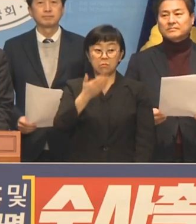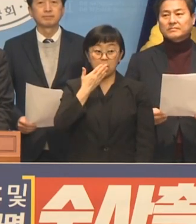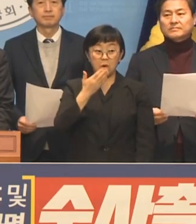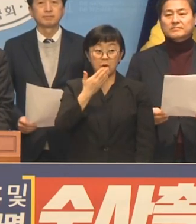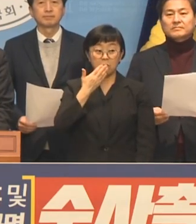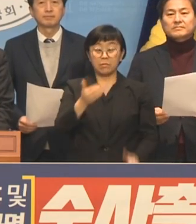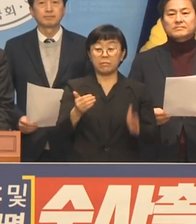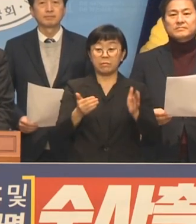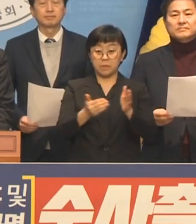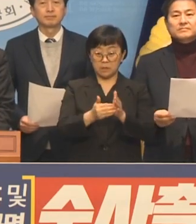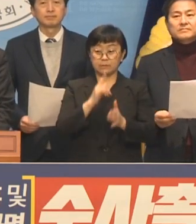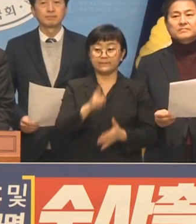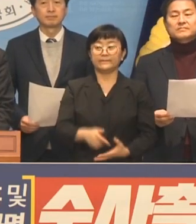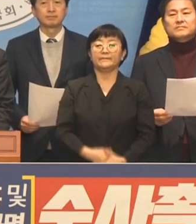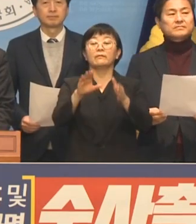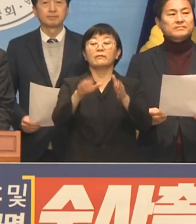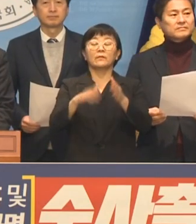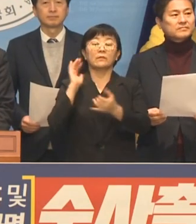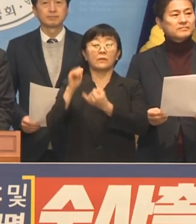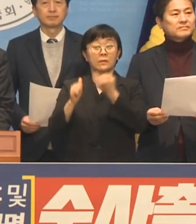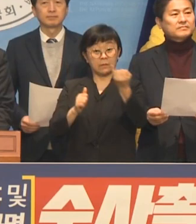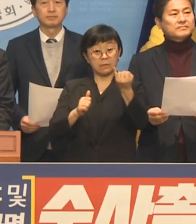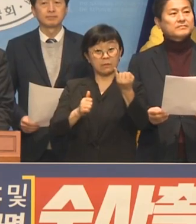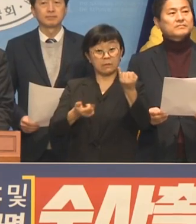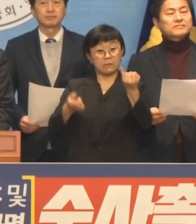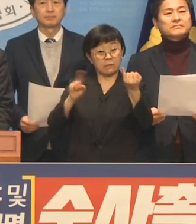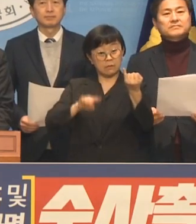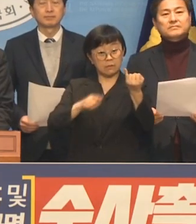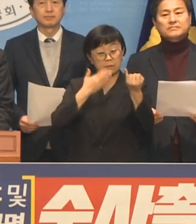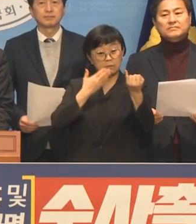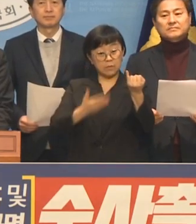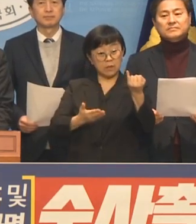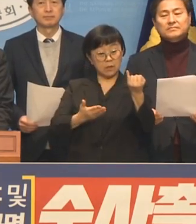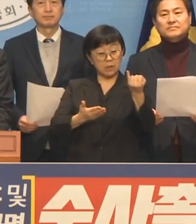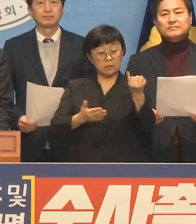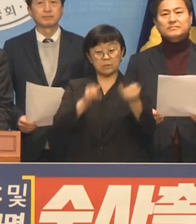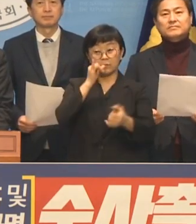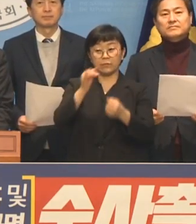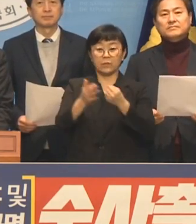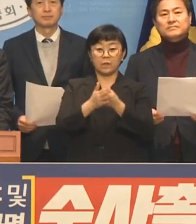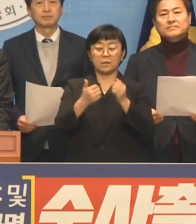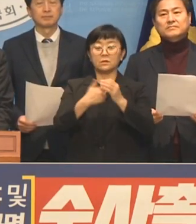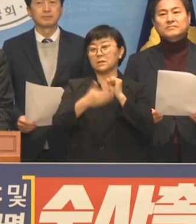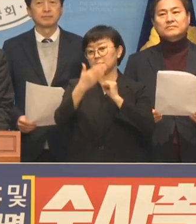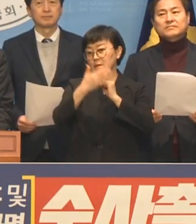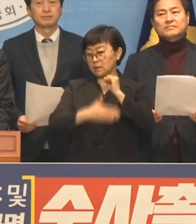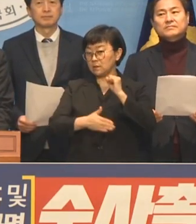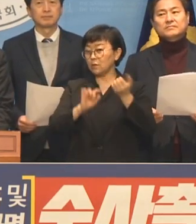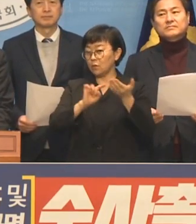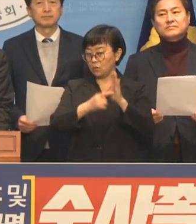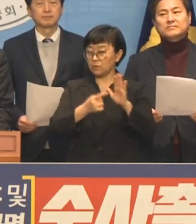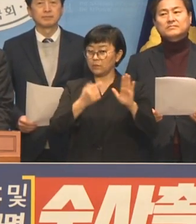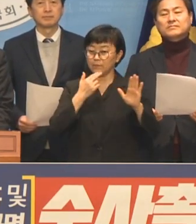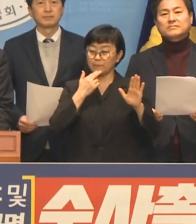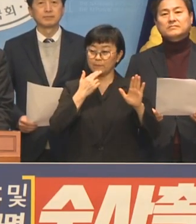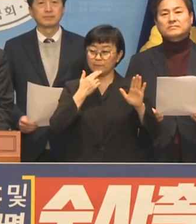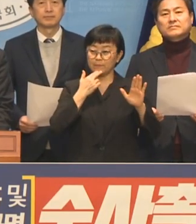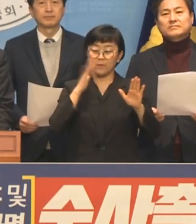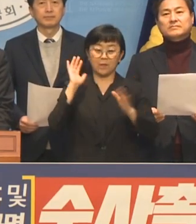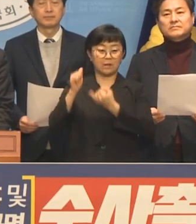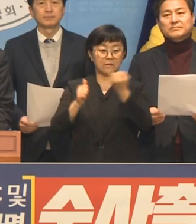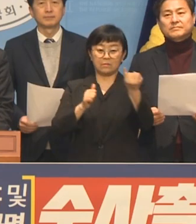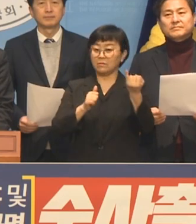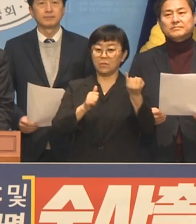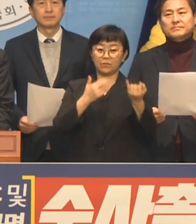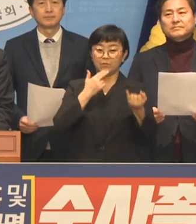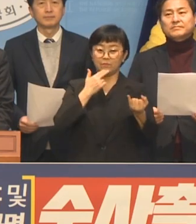함께했다는 보도였습니다. 그 자리에 이 여사도 참석했다는 후문인데 사진은 공개된 사진은 김건희